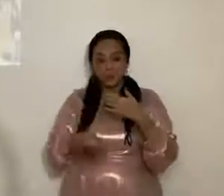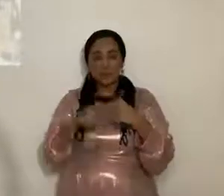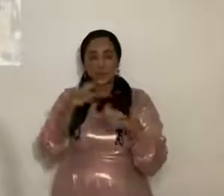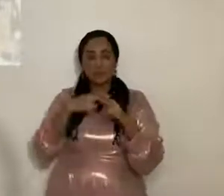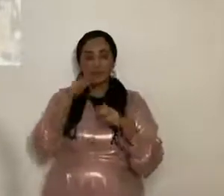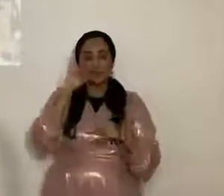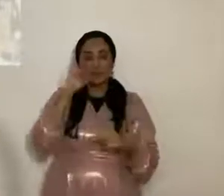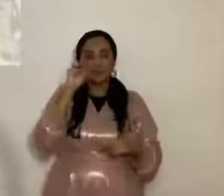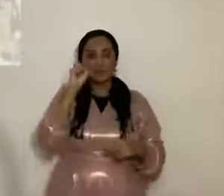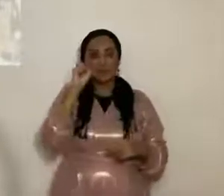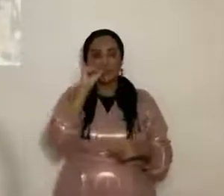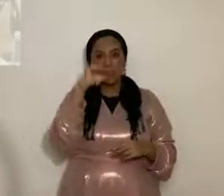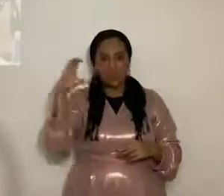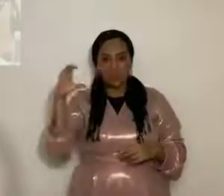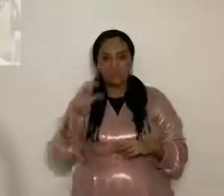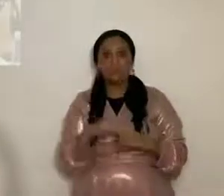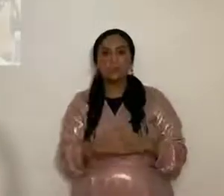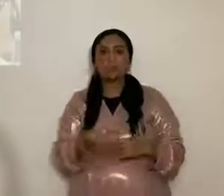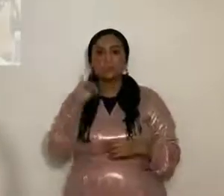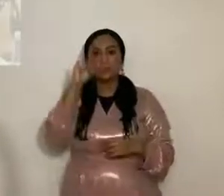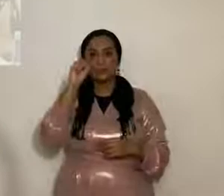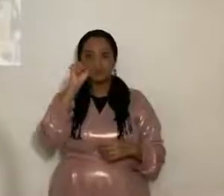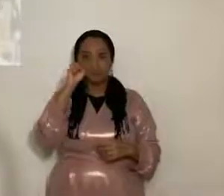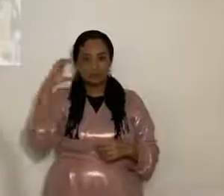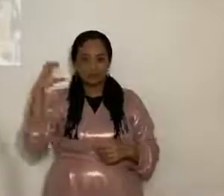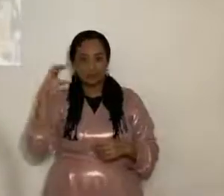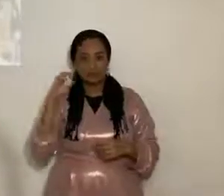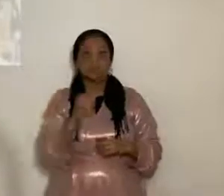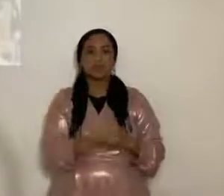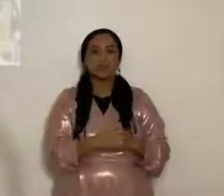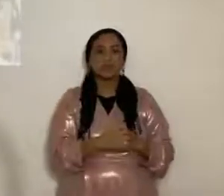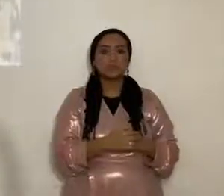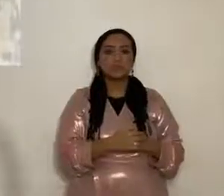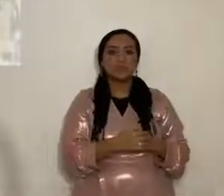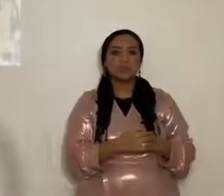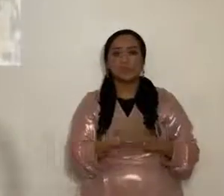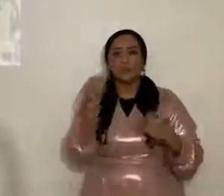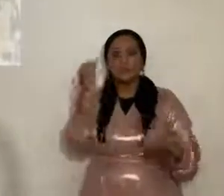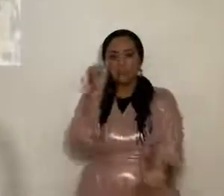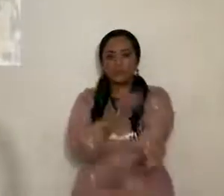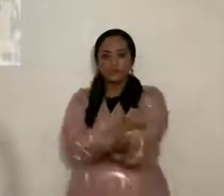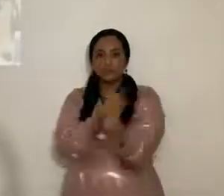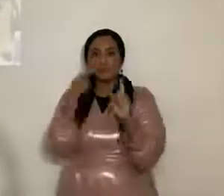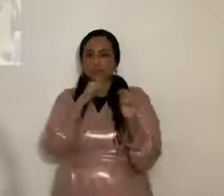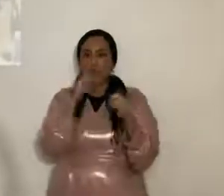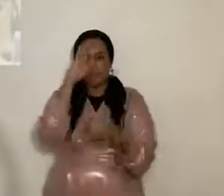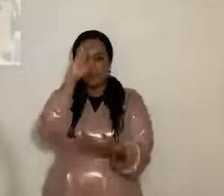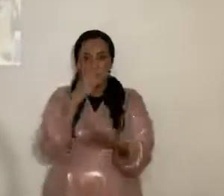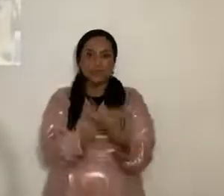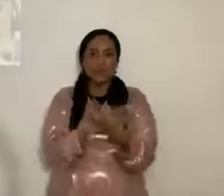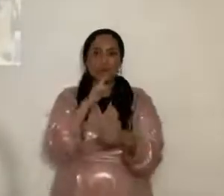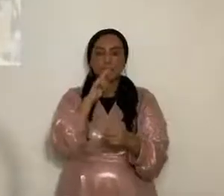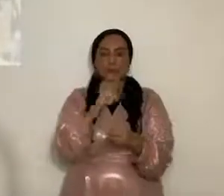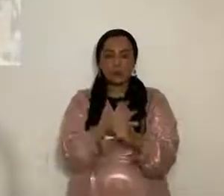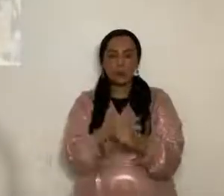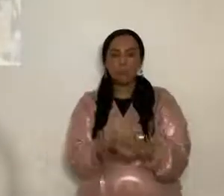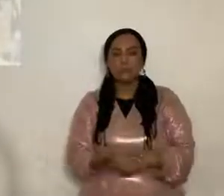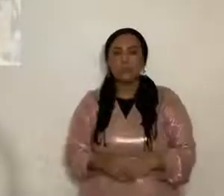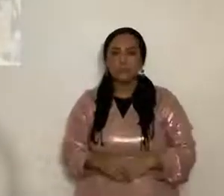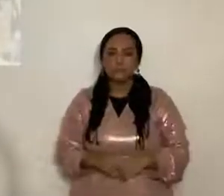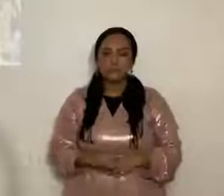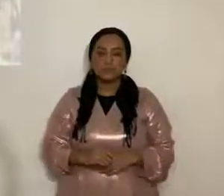Isaac. Bueno, ese Isaac, nuestro patriarca también, él es el hijo de la promesa, ese hijo es el hijo de la